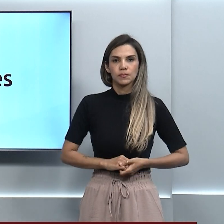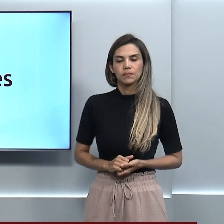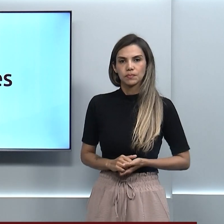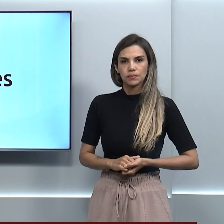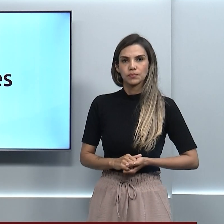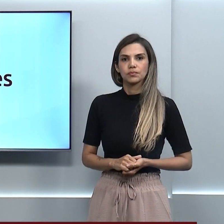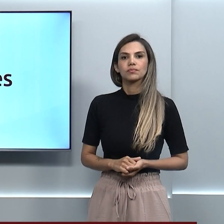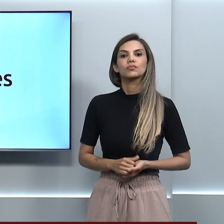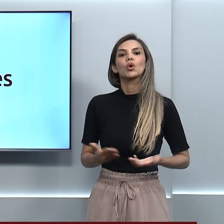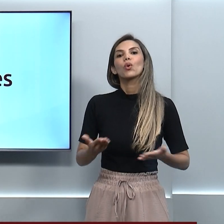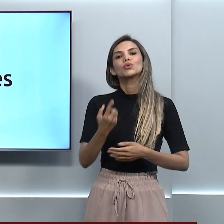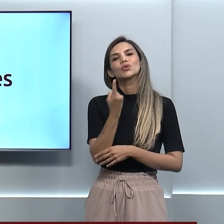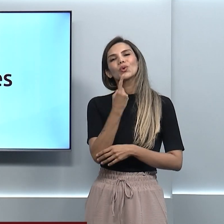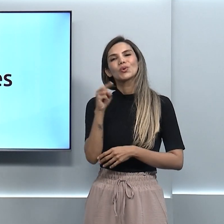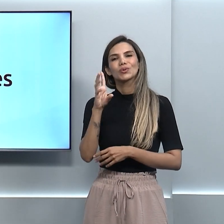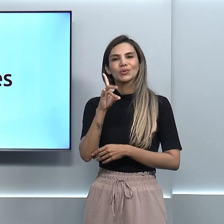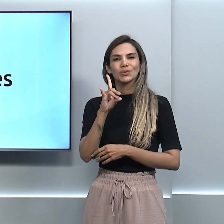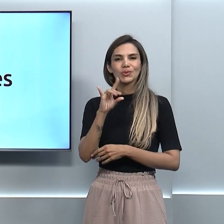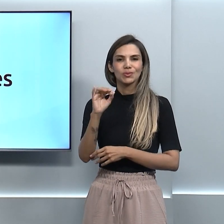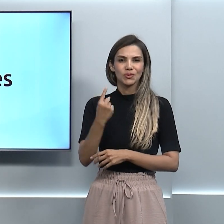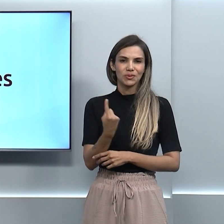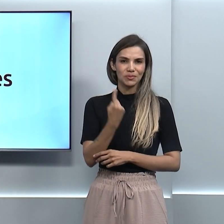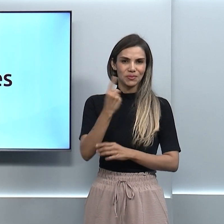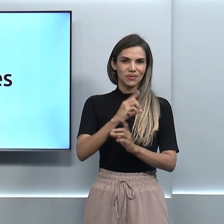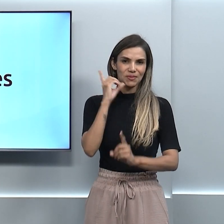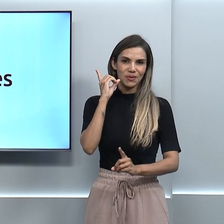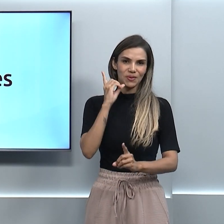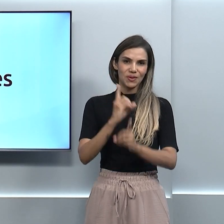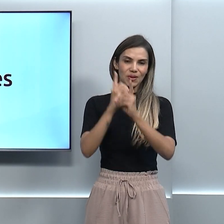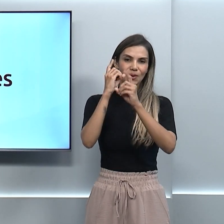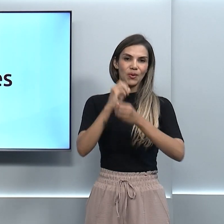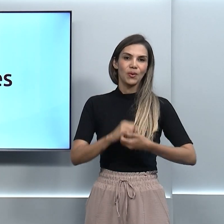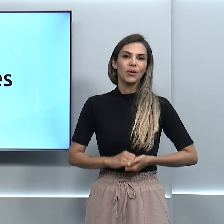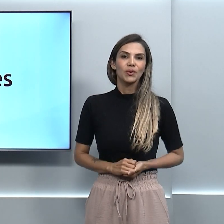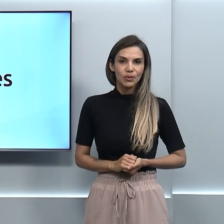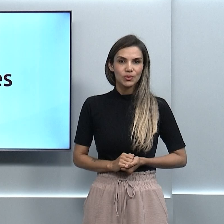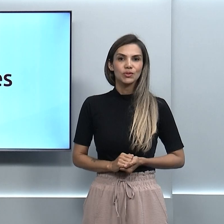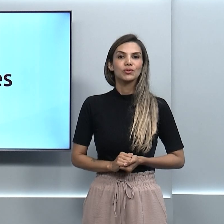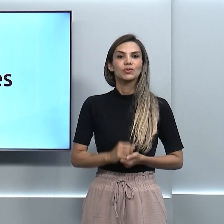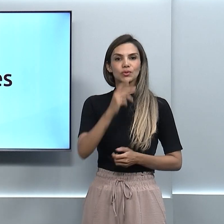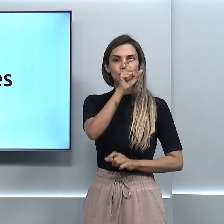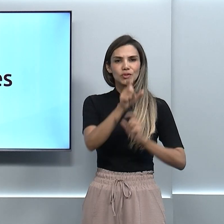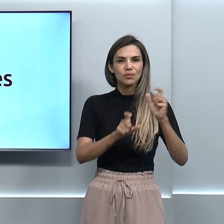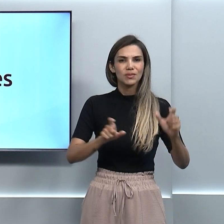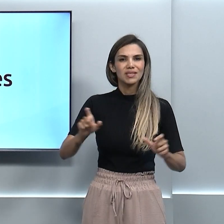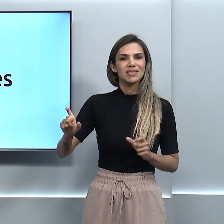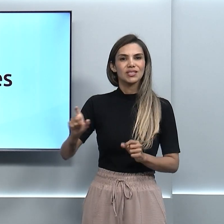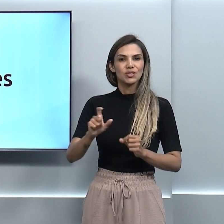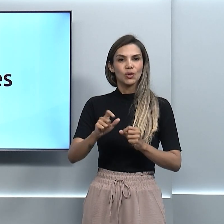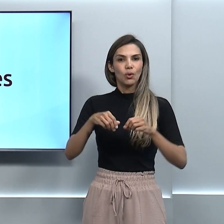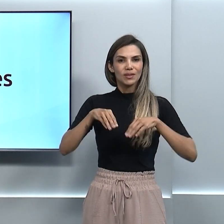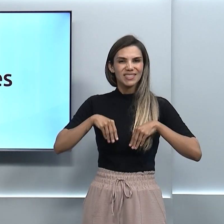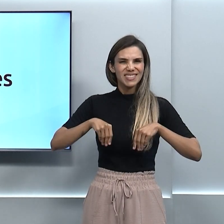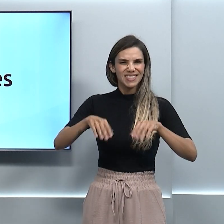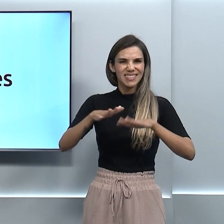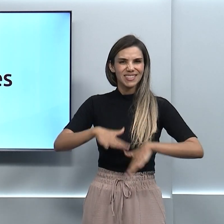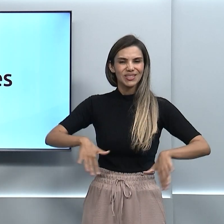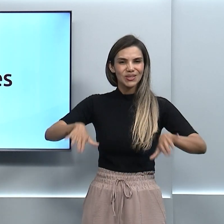E hoje é o último dia do primeiro encontro regional de agentes territoriais de cultura